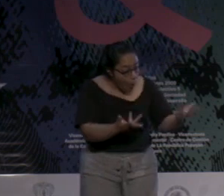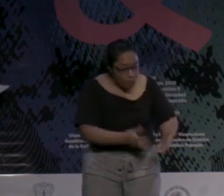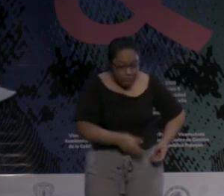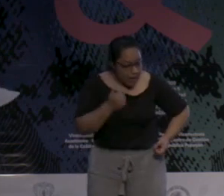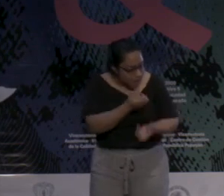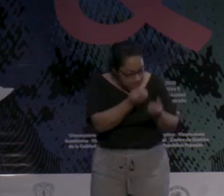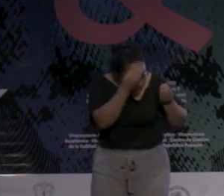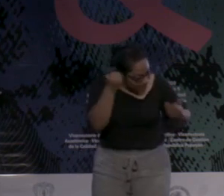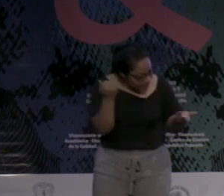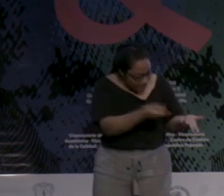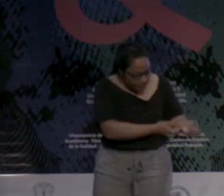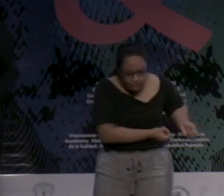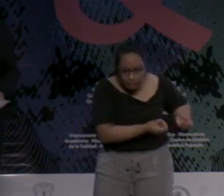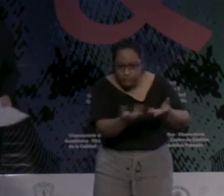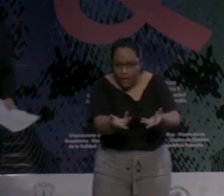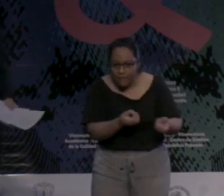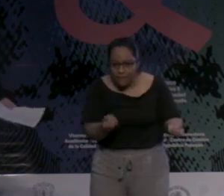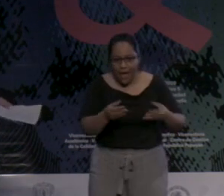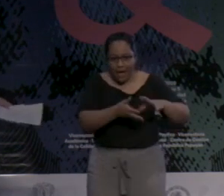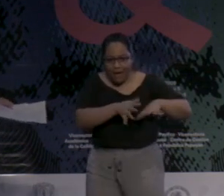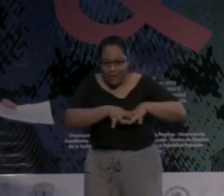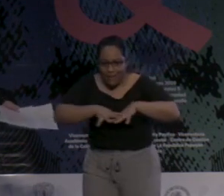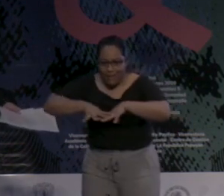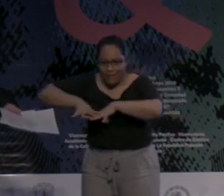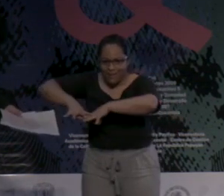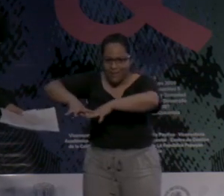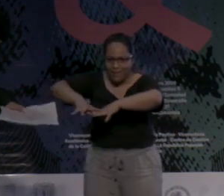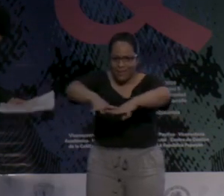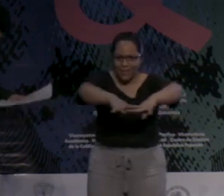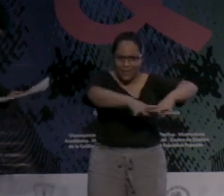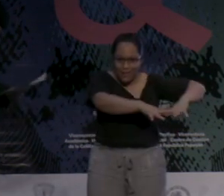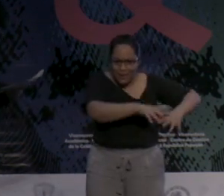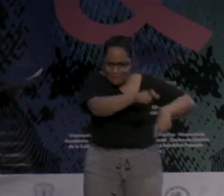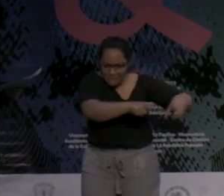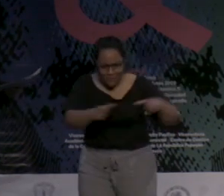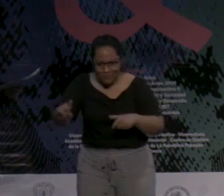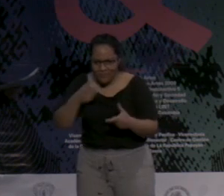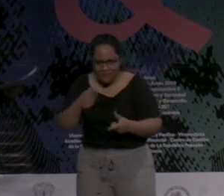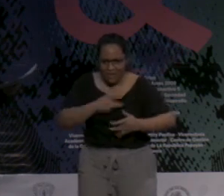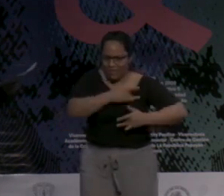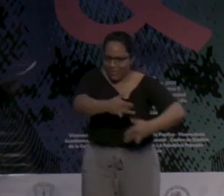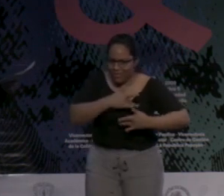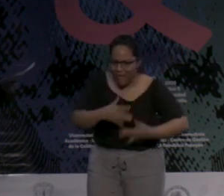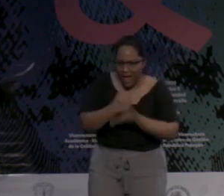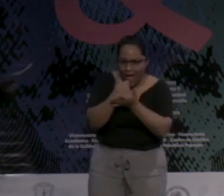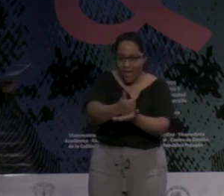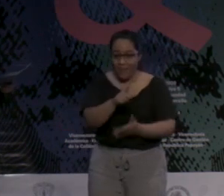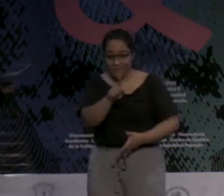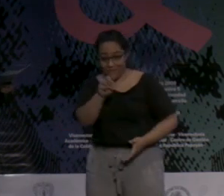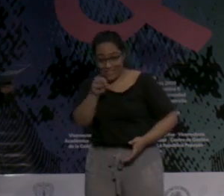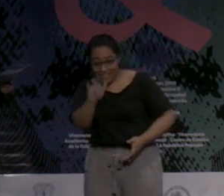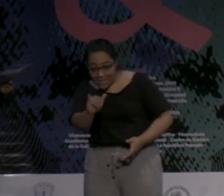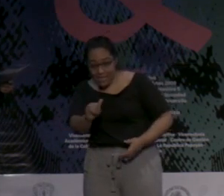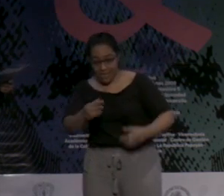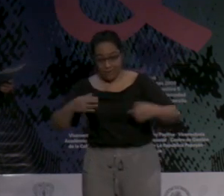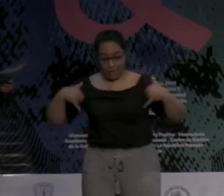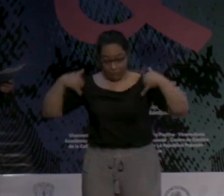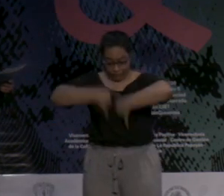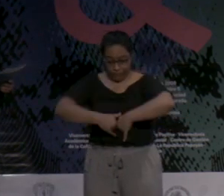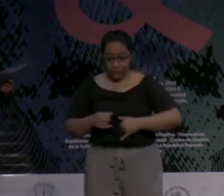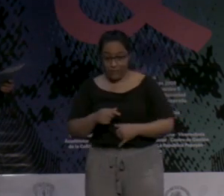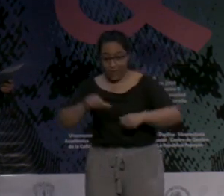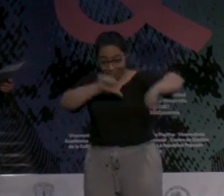que se sienten inseguros mientras toman el taxi. Oscar los regaña cuando los ve borrachos. Las familias muchas